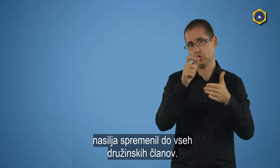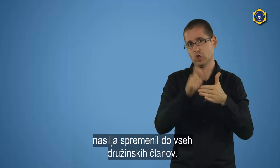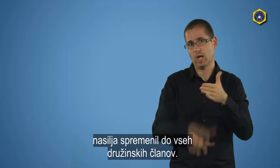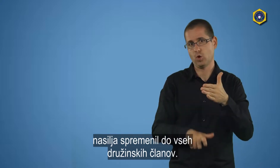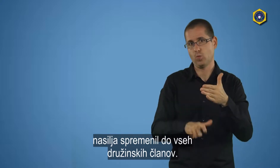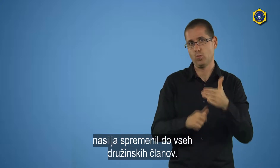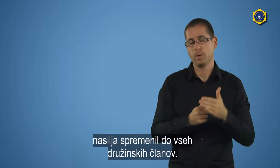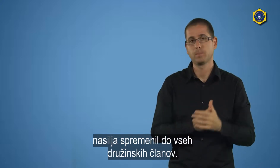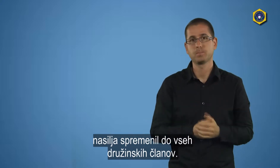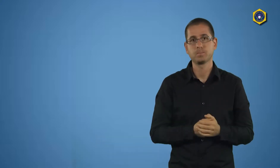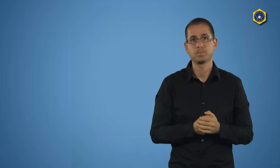družinskih članov.